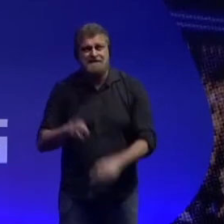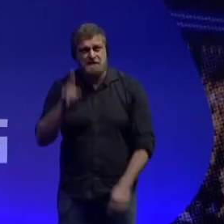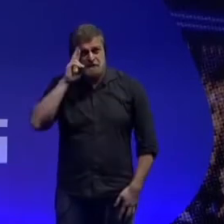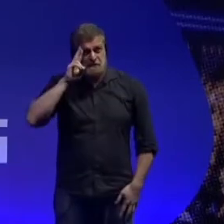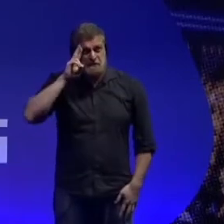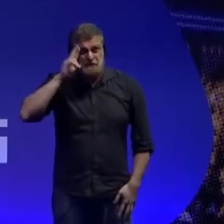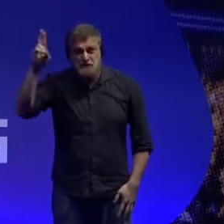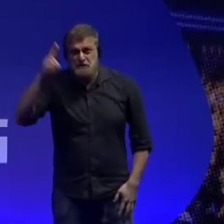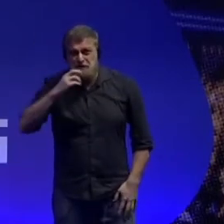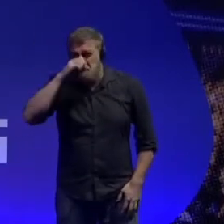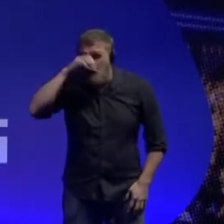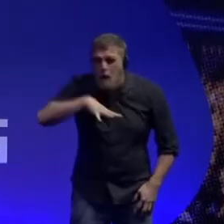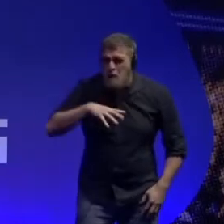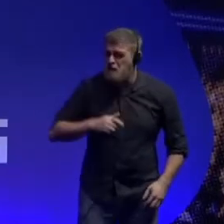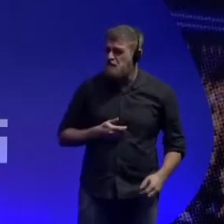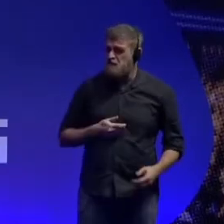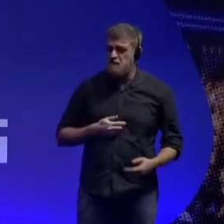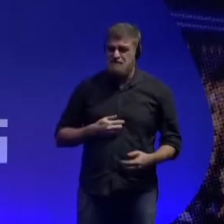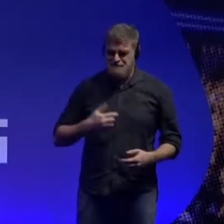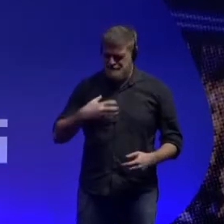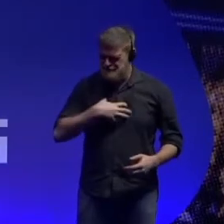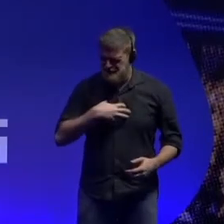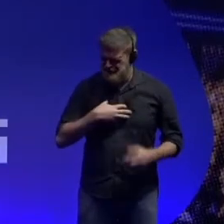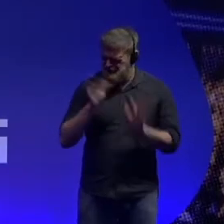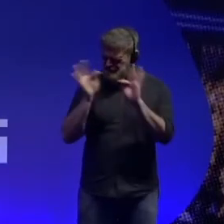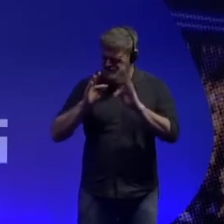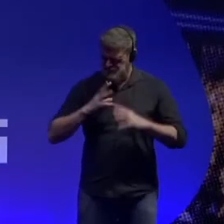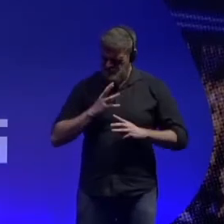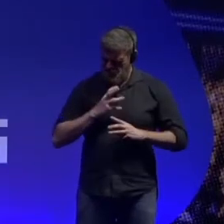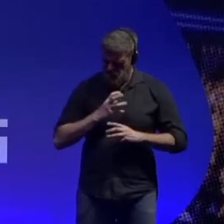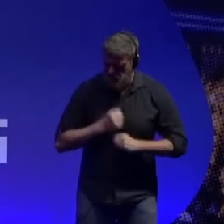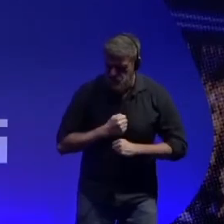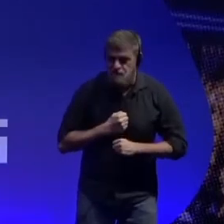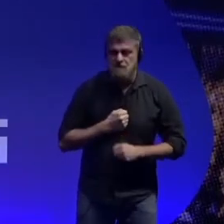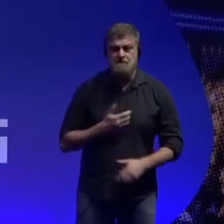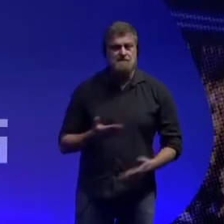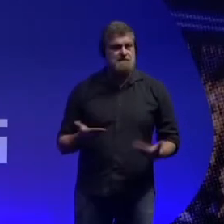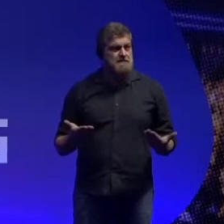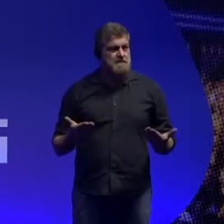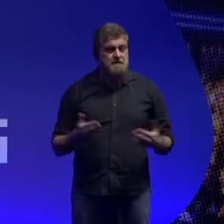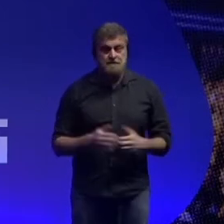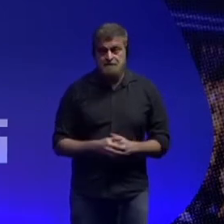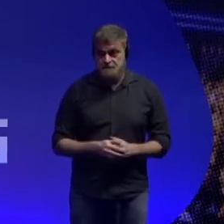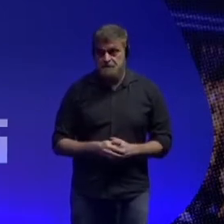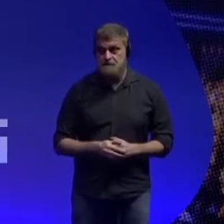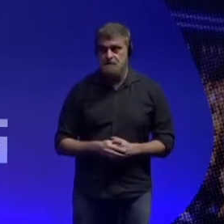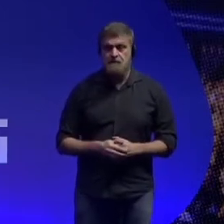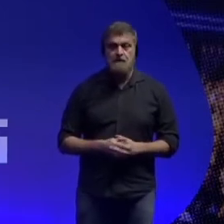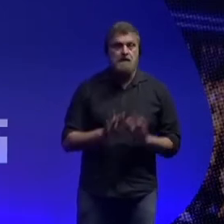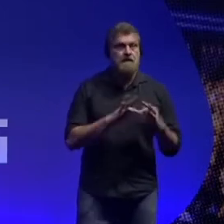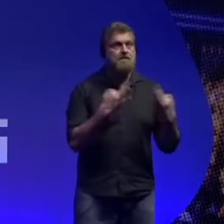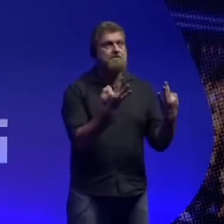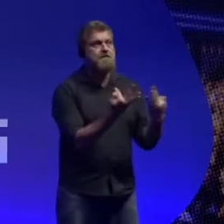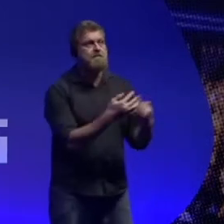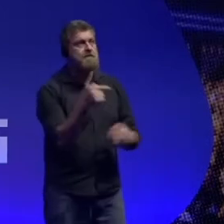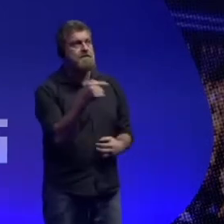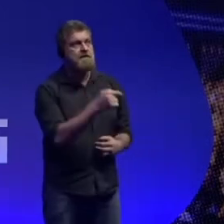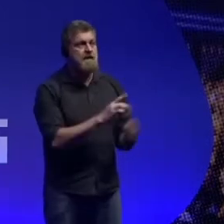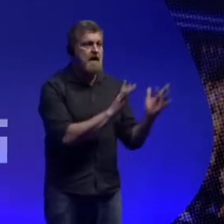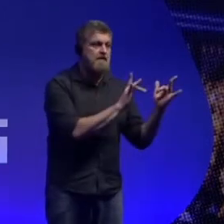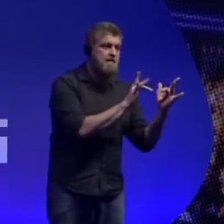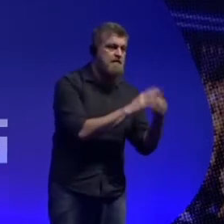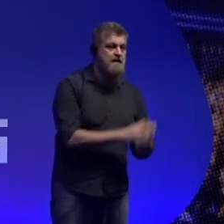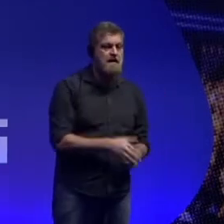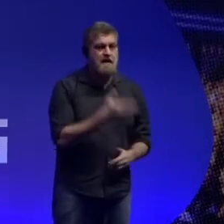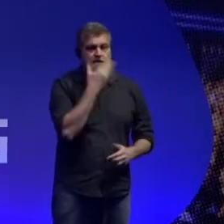chefe bizarro, de não estar feliz com a função que ocupa? talvez um familiar, um marido, um namorado, uma